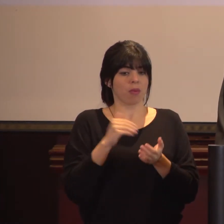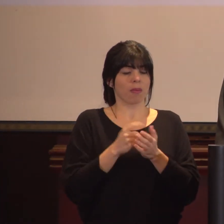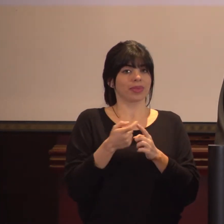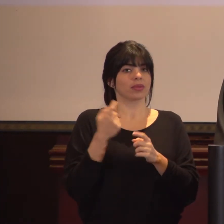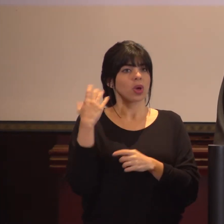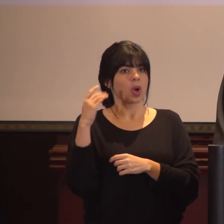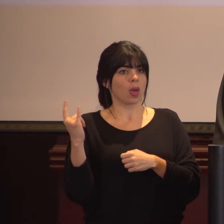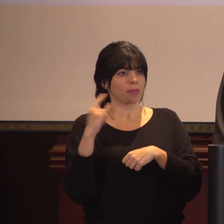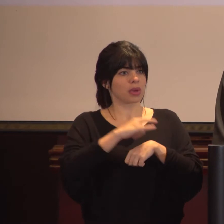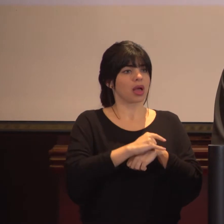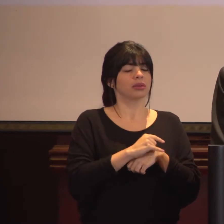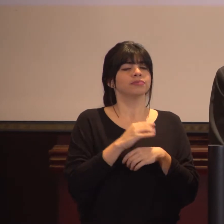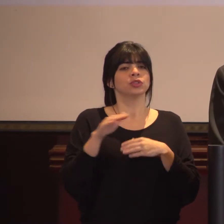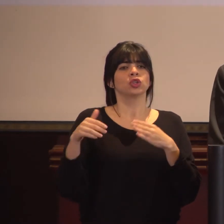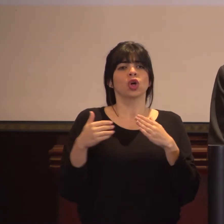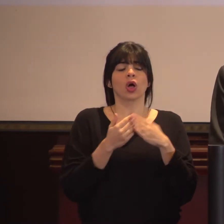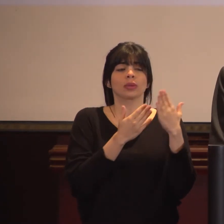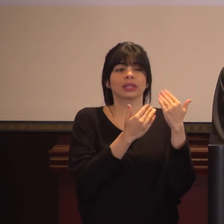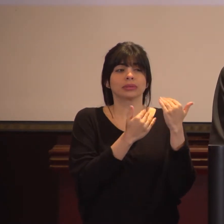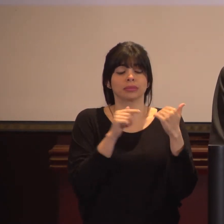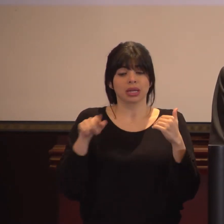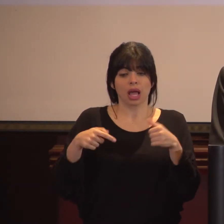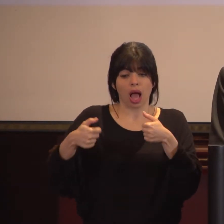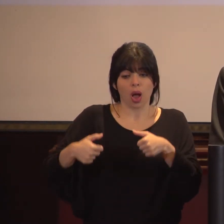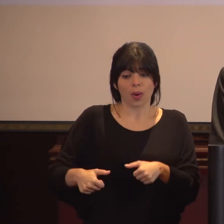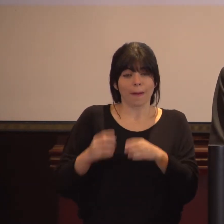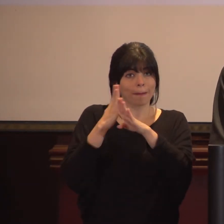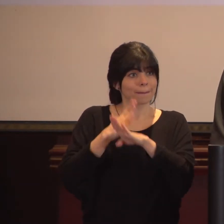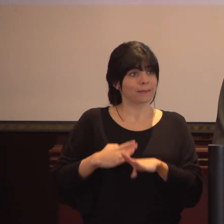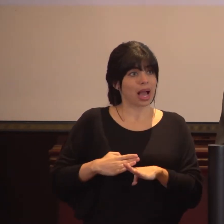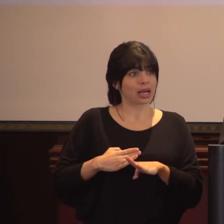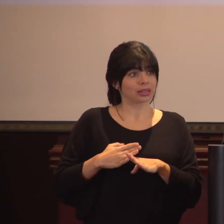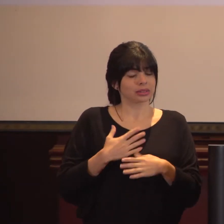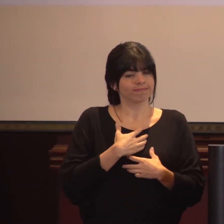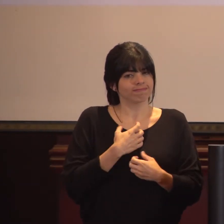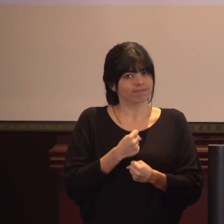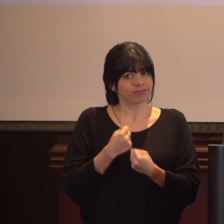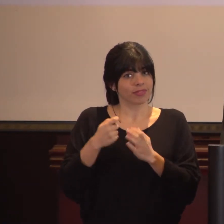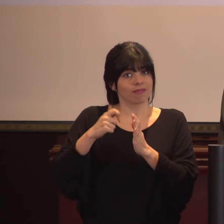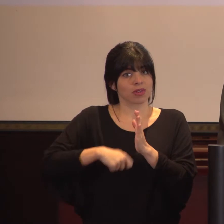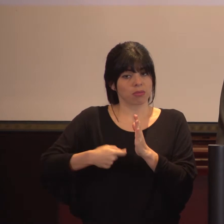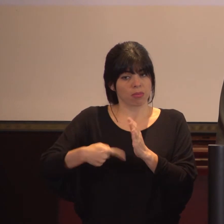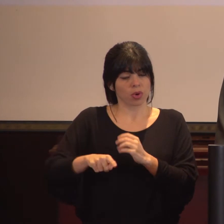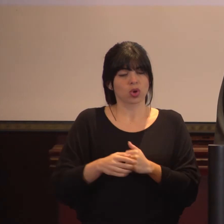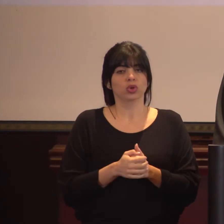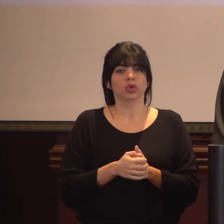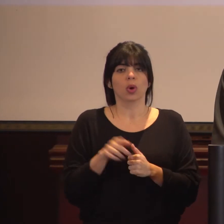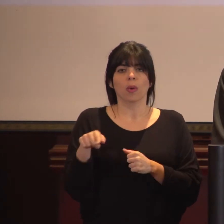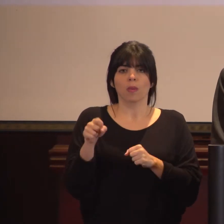Colombia y todos Esperamos que los acuerdos de paz que confiamos que se firmen pronto